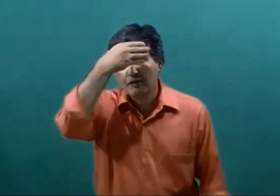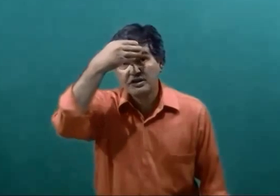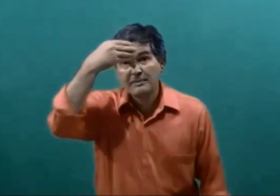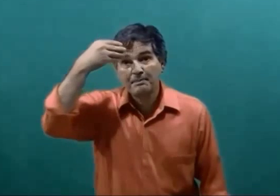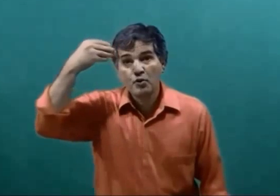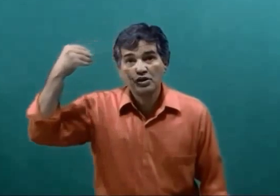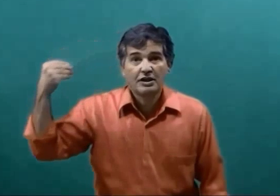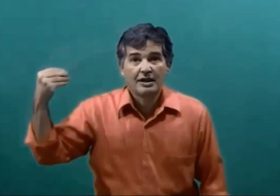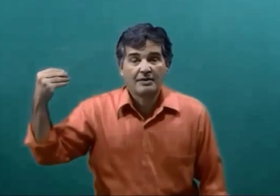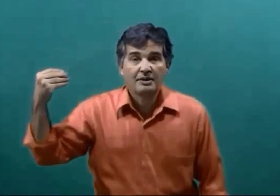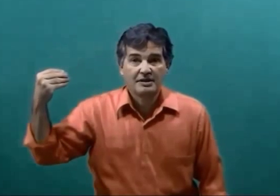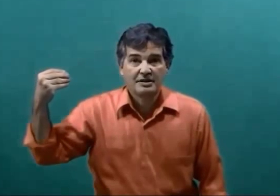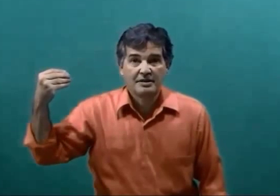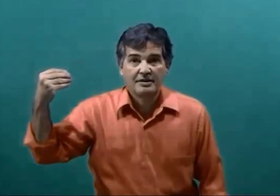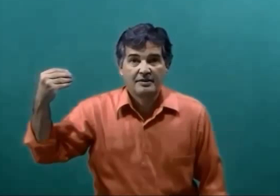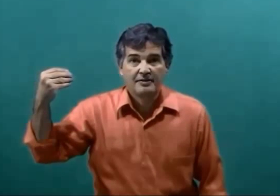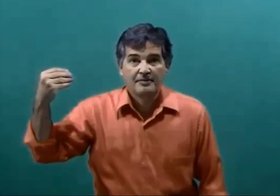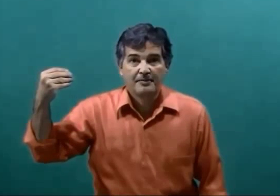você puxa da cabeça.